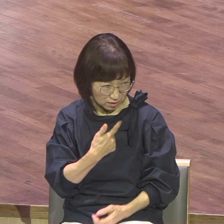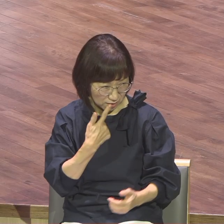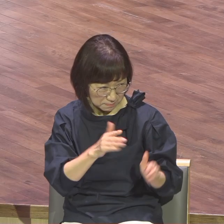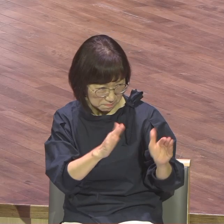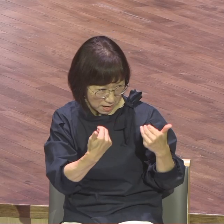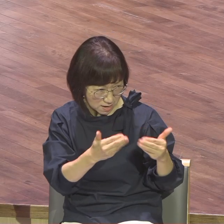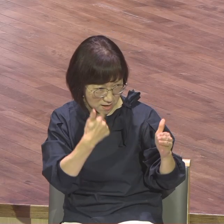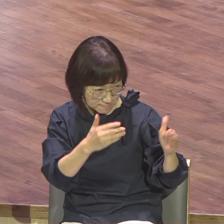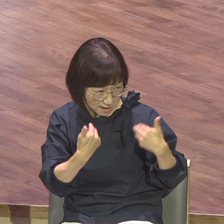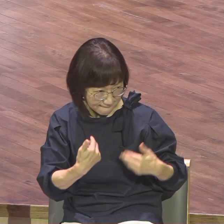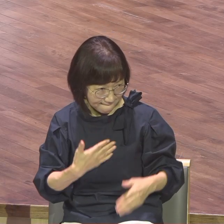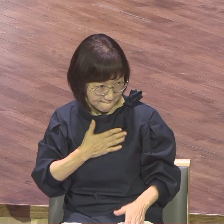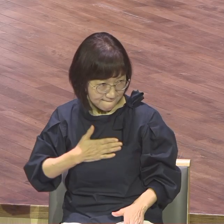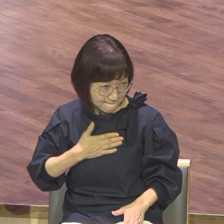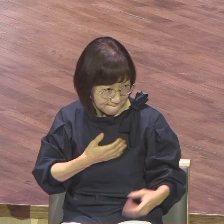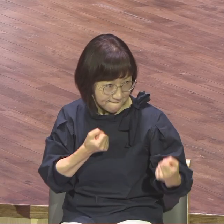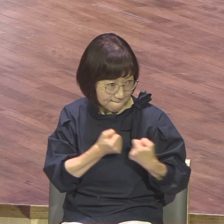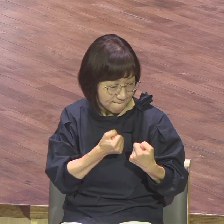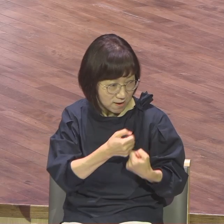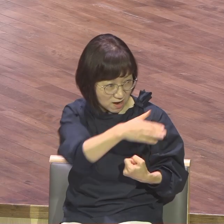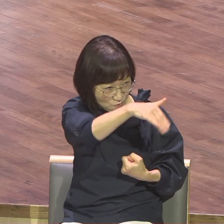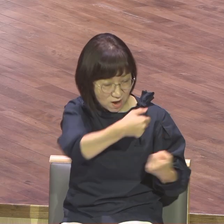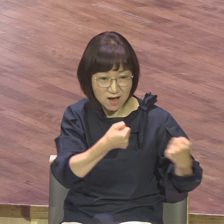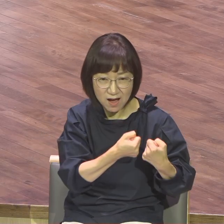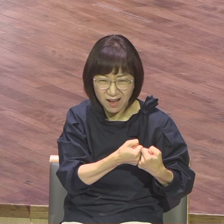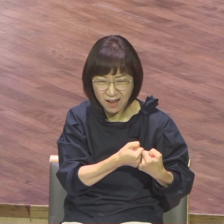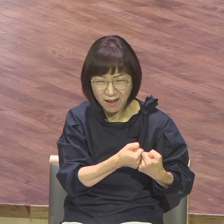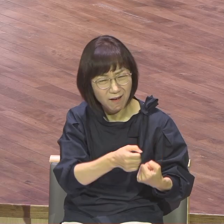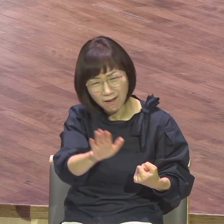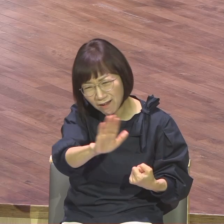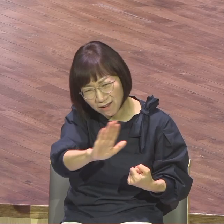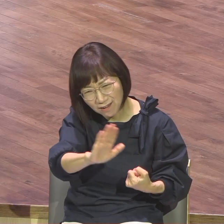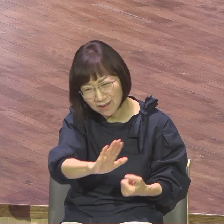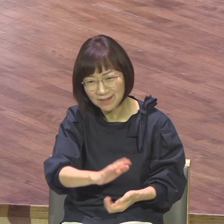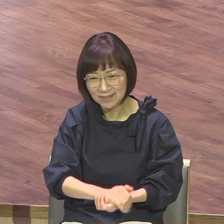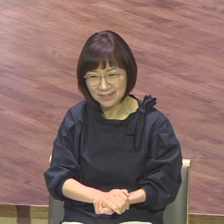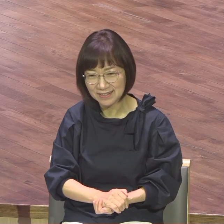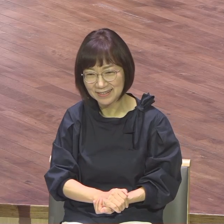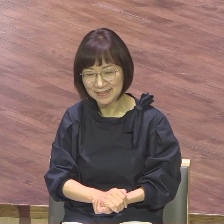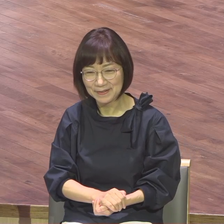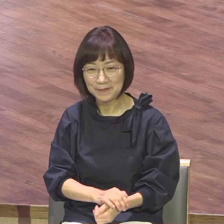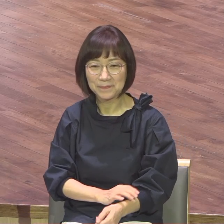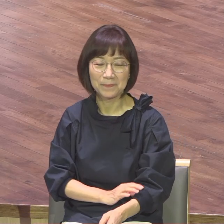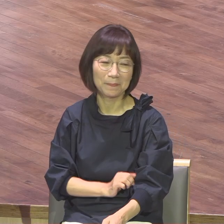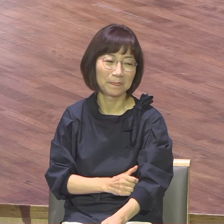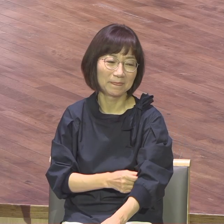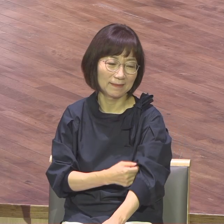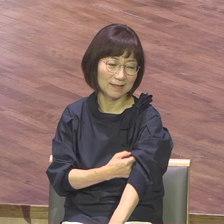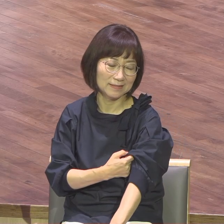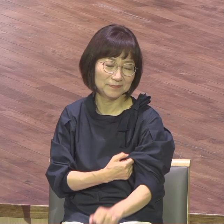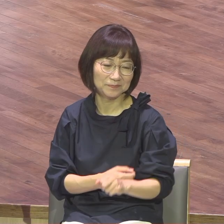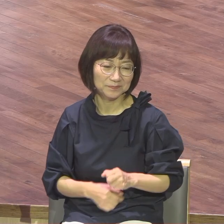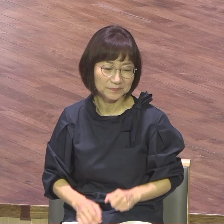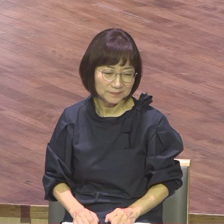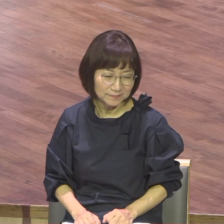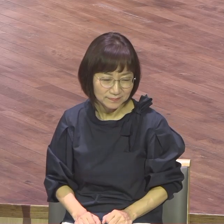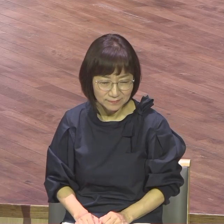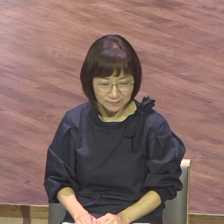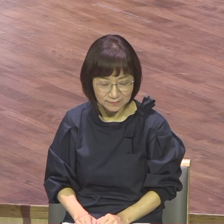말을 하더라. 맨날 서론 가지고 서론 인생 불신자처럼 종교인들처럼 구원 없는 사람들처럼 그래서 산단